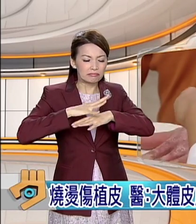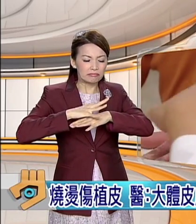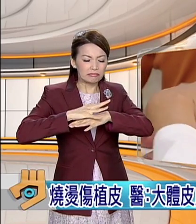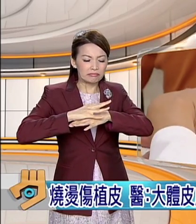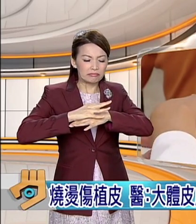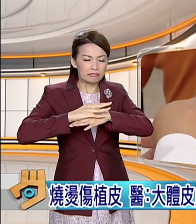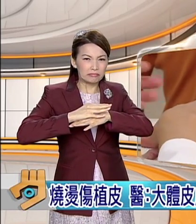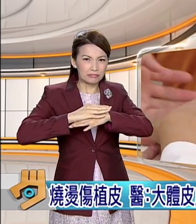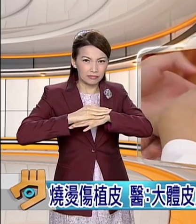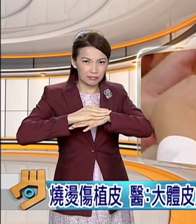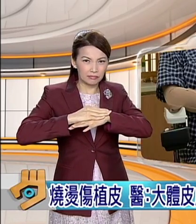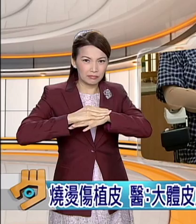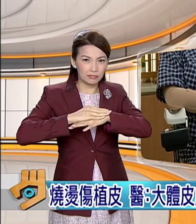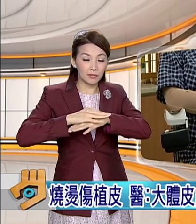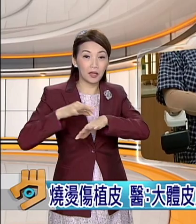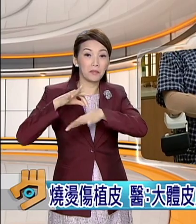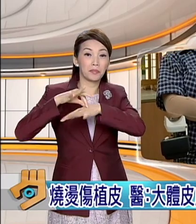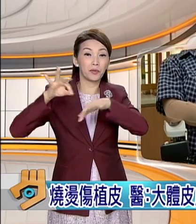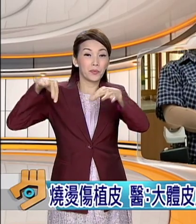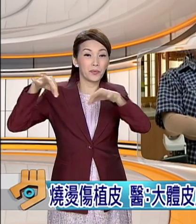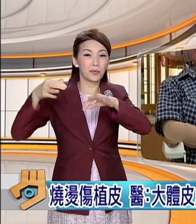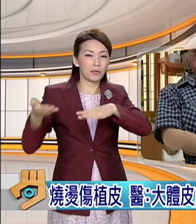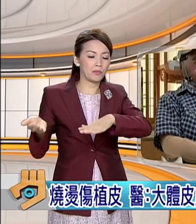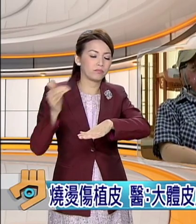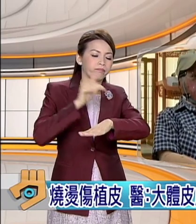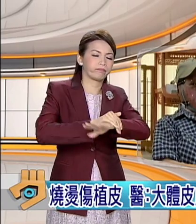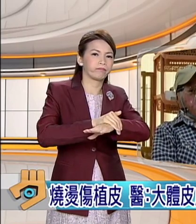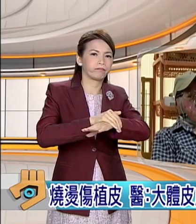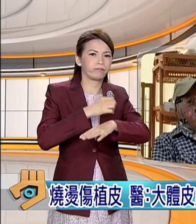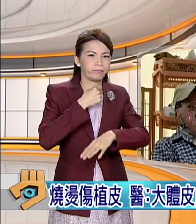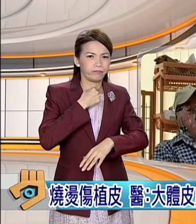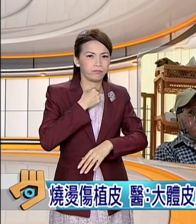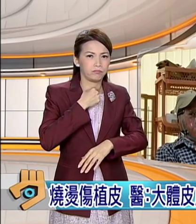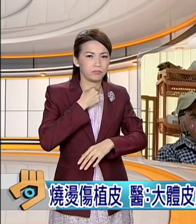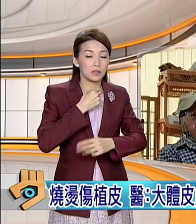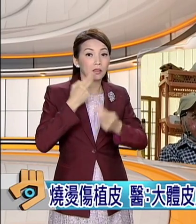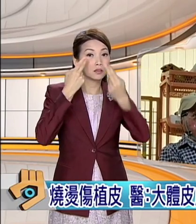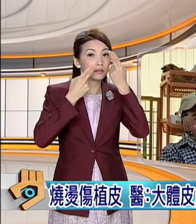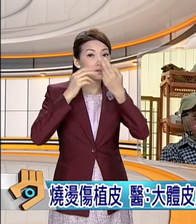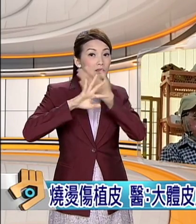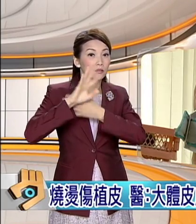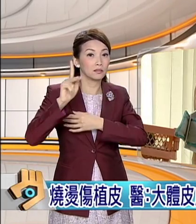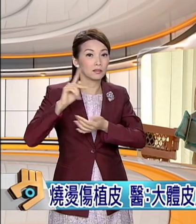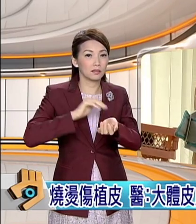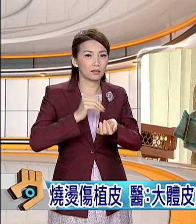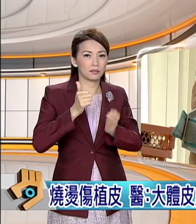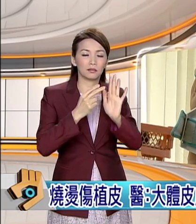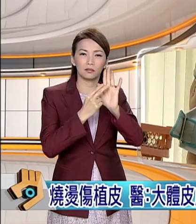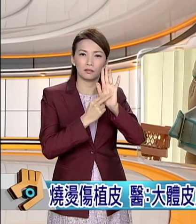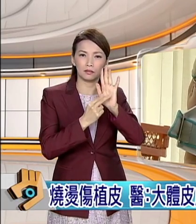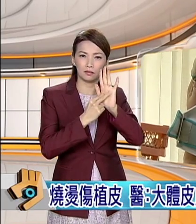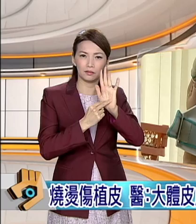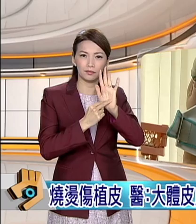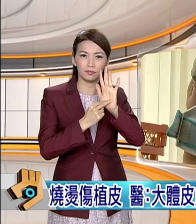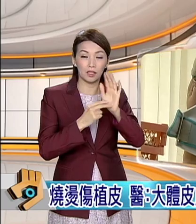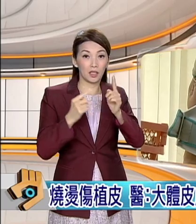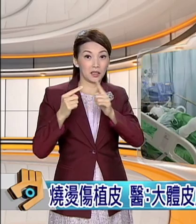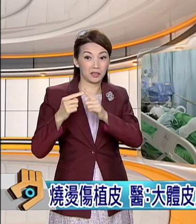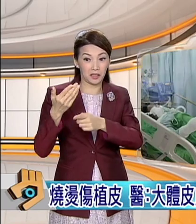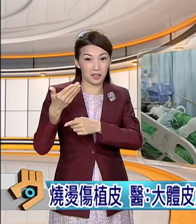开始进行植皮手术。而有整形外科医师表示，大腿皮肤只能够当暂